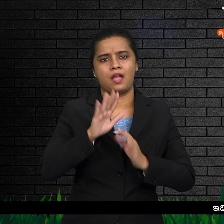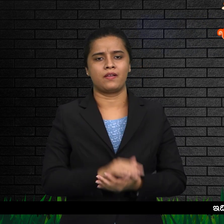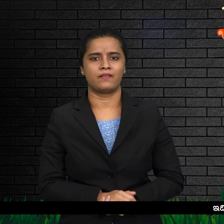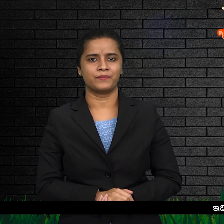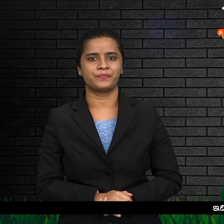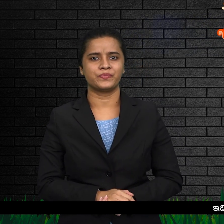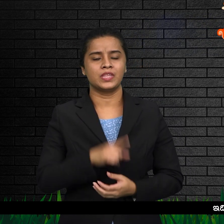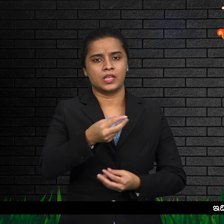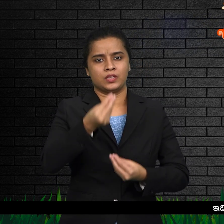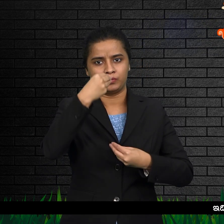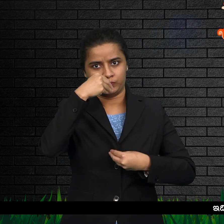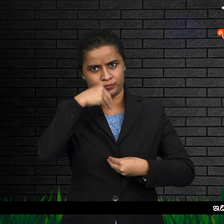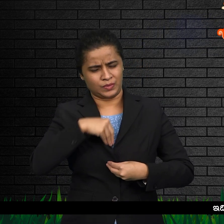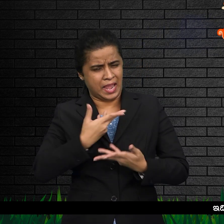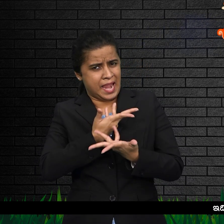ఇది ఏకకణ జీవి.